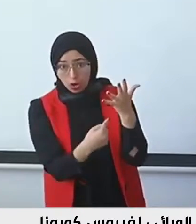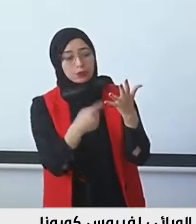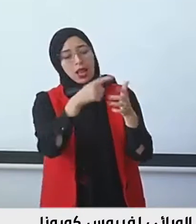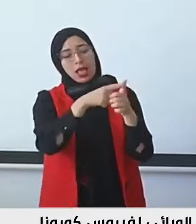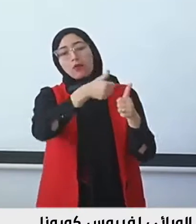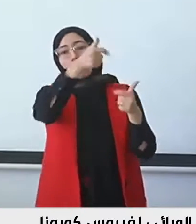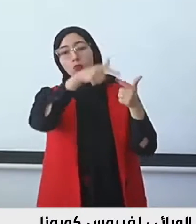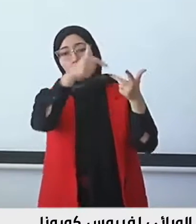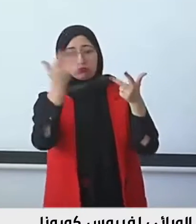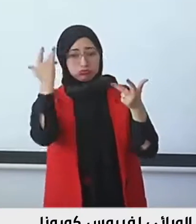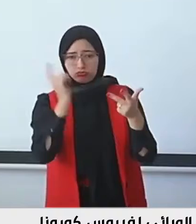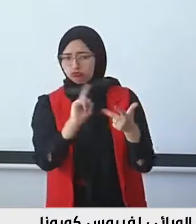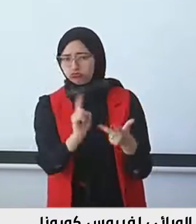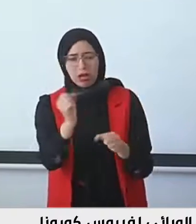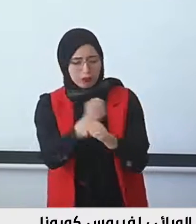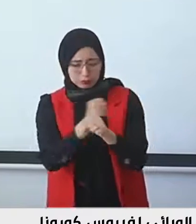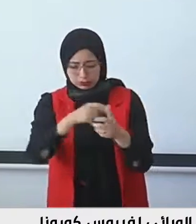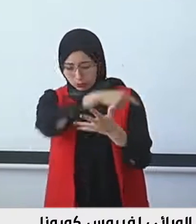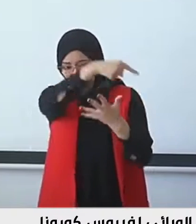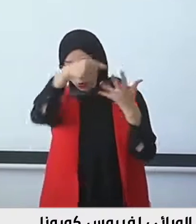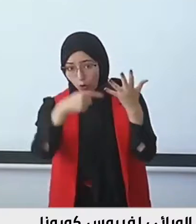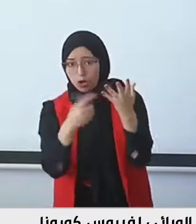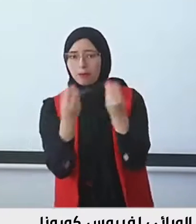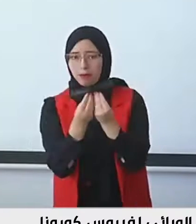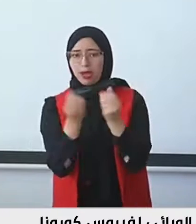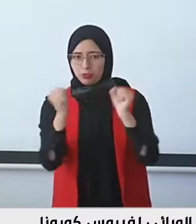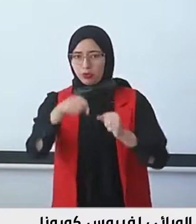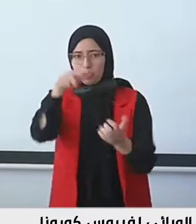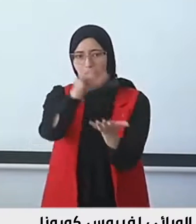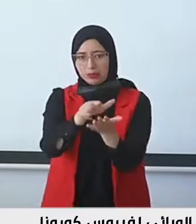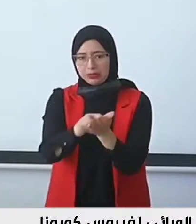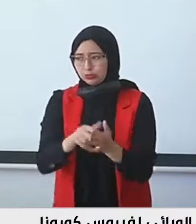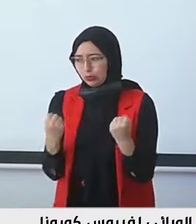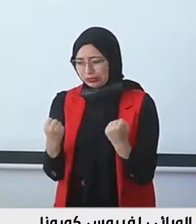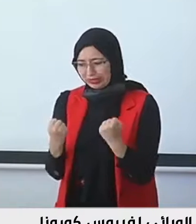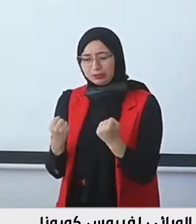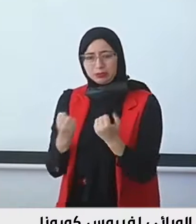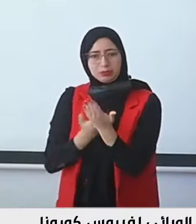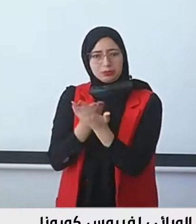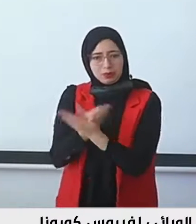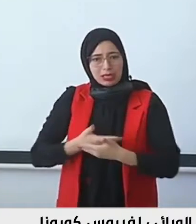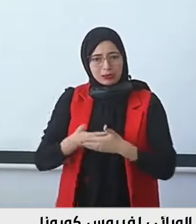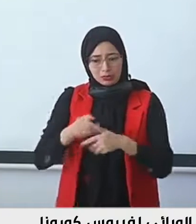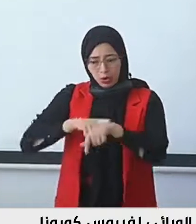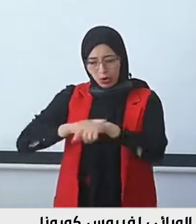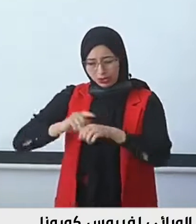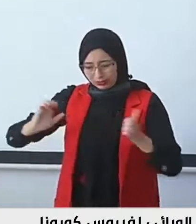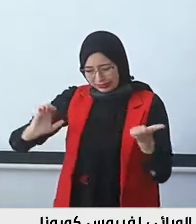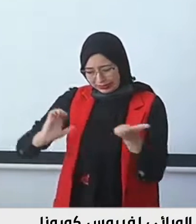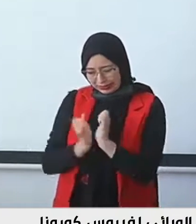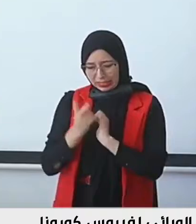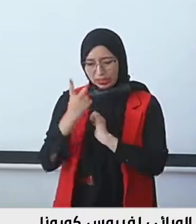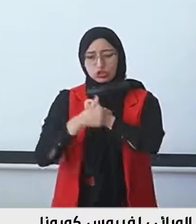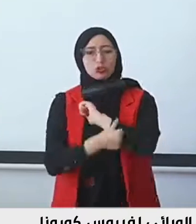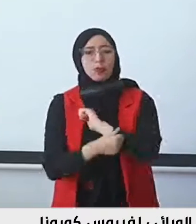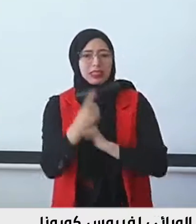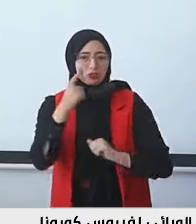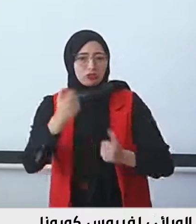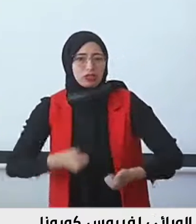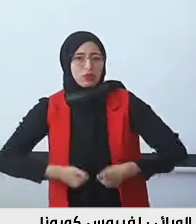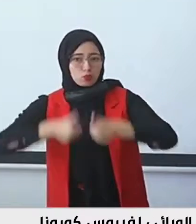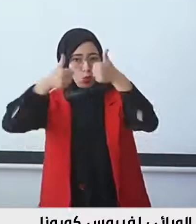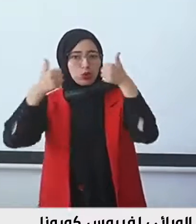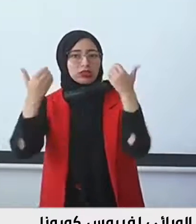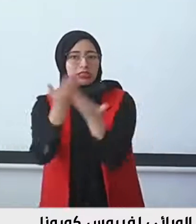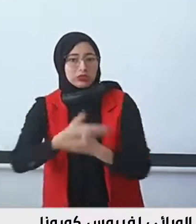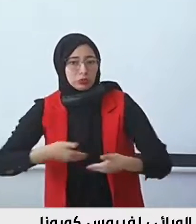جمله الاجراءات هذه صعيب التقييم تو حاليا ما تمزلنا في مده قصيره لازم جمعه اخرى جمعتين مش نجمو نقيموا